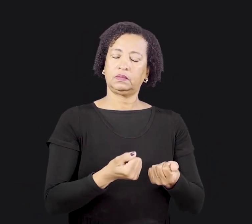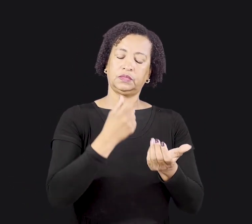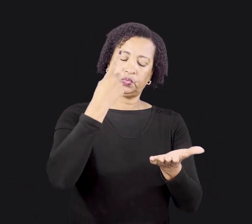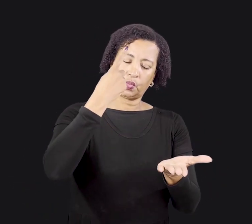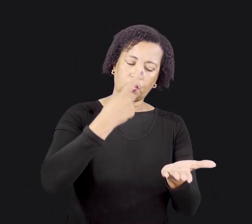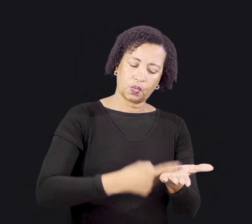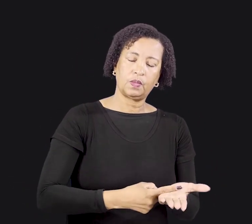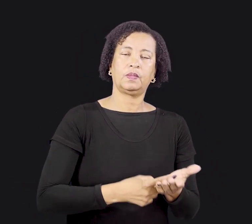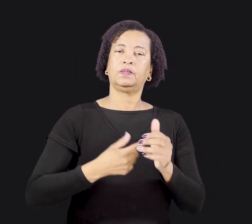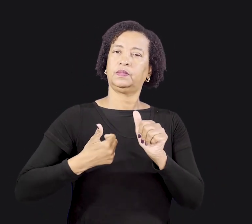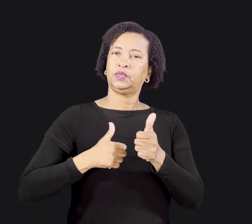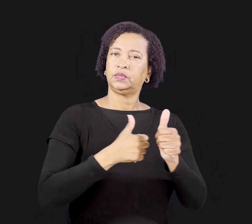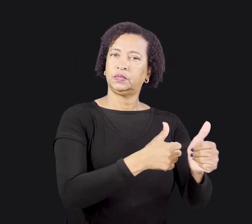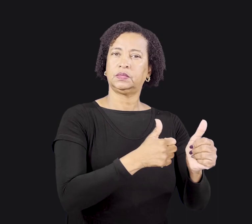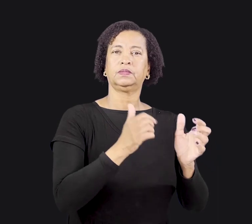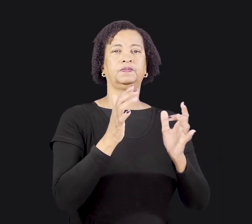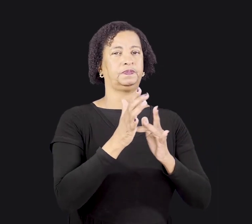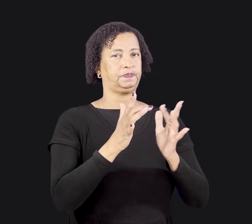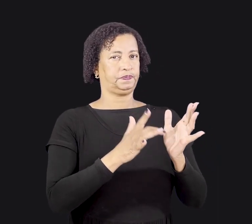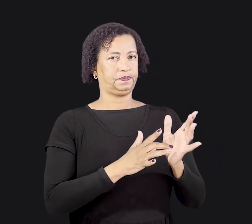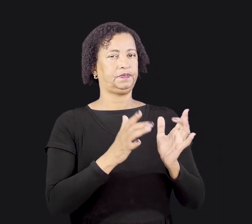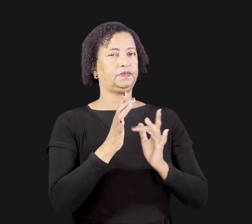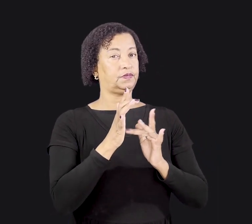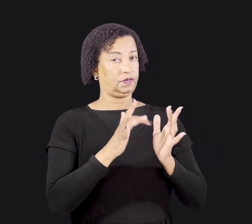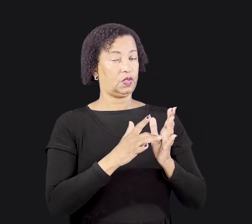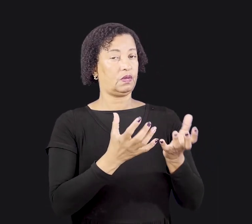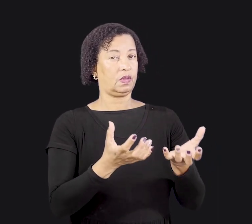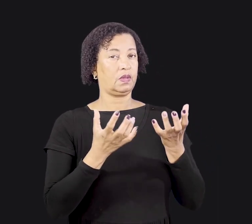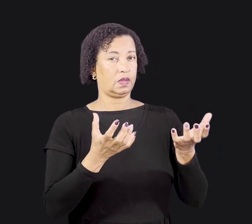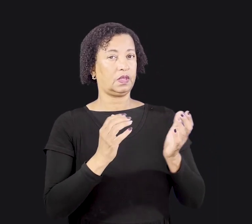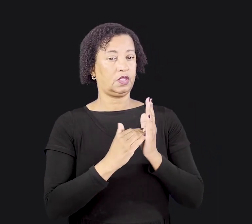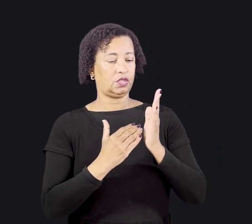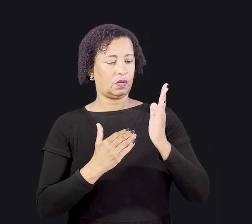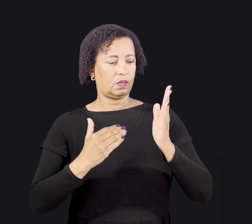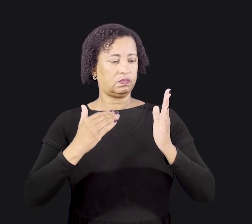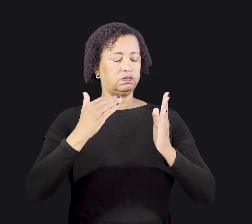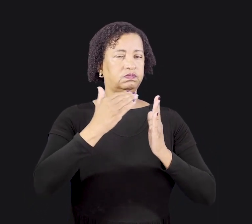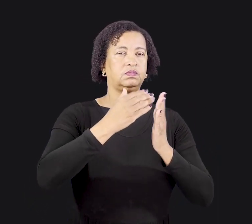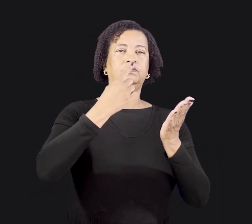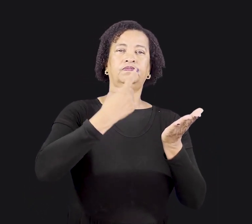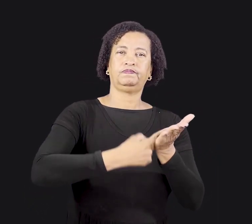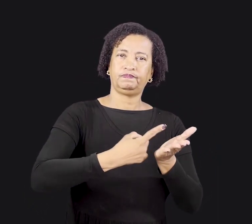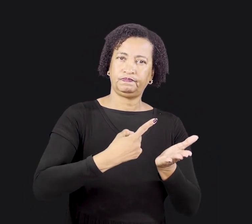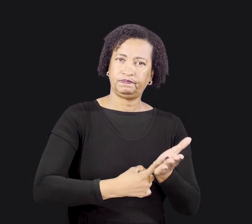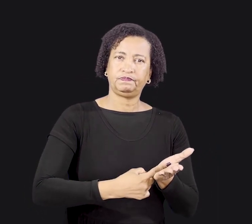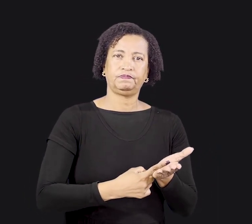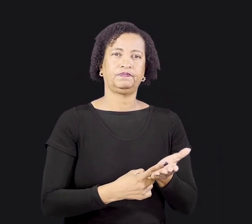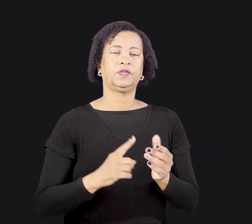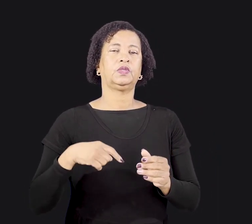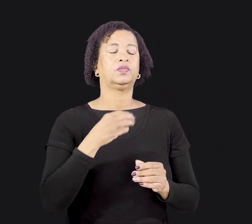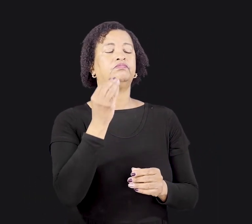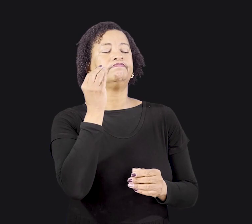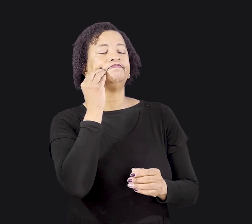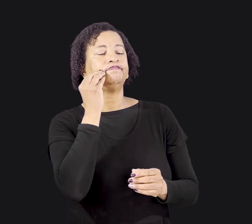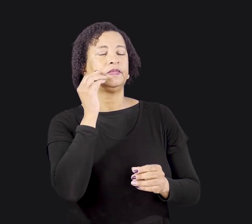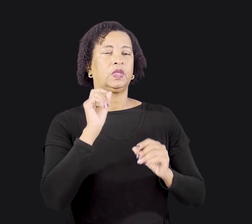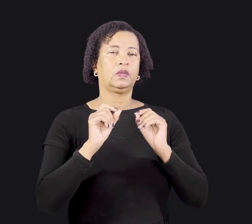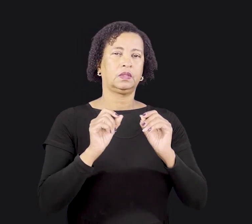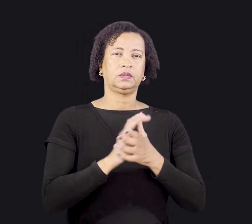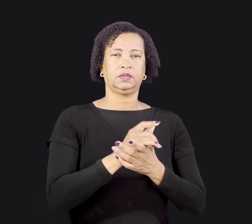de segui-lo. Jesus queria um alto nível de comprometimento. O que podemos observar é que esses 12